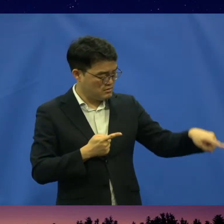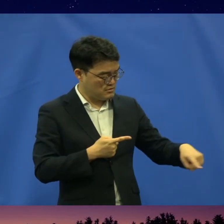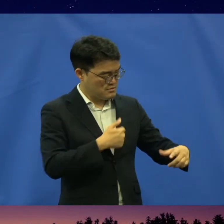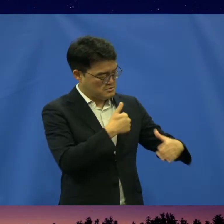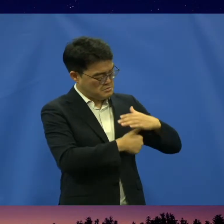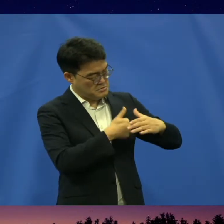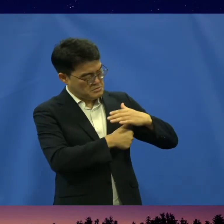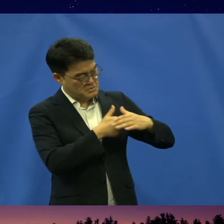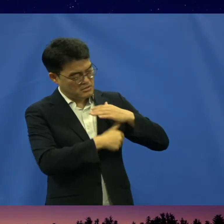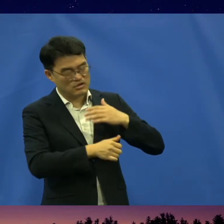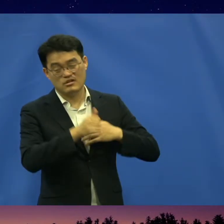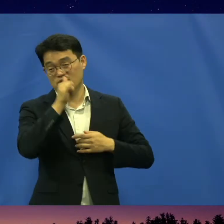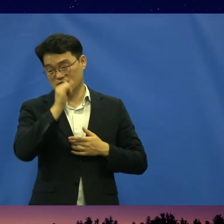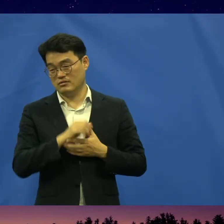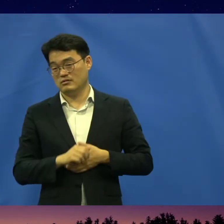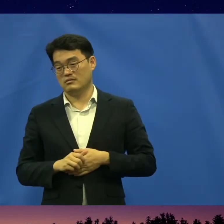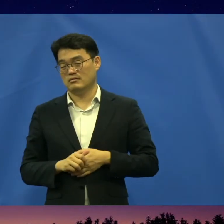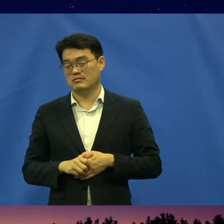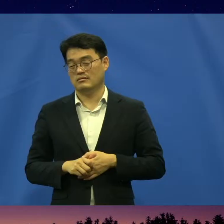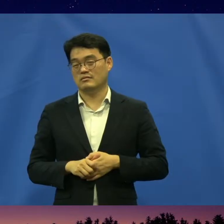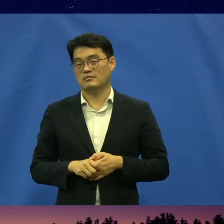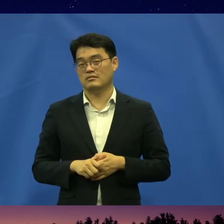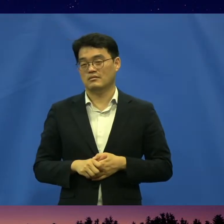일을 하면 말을 듣게 돼 있어요.